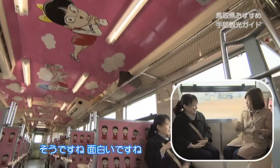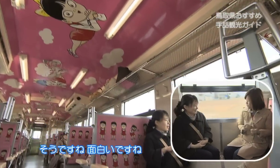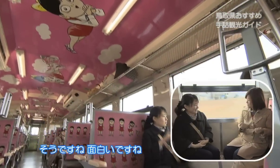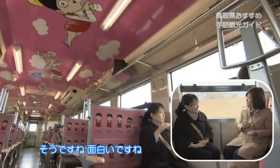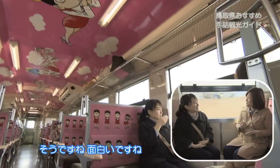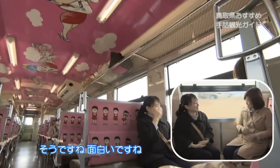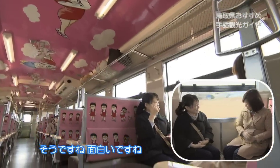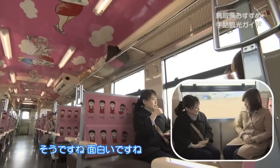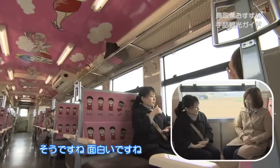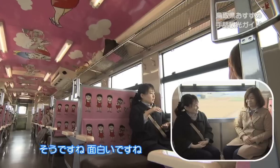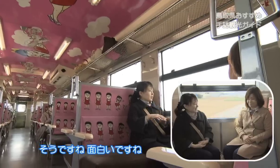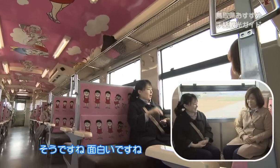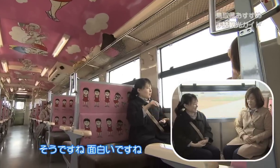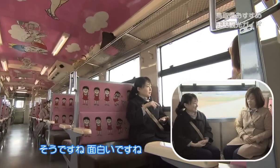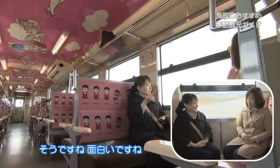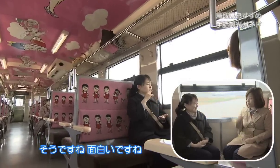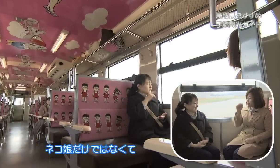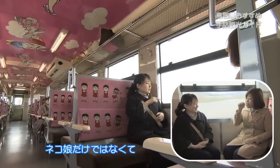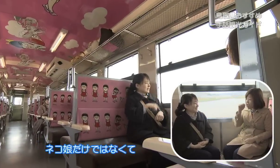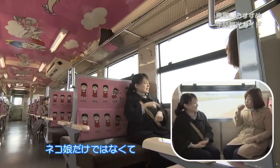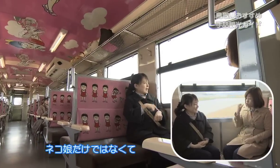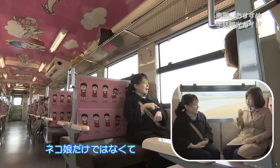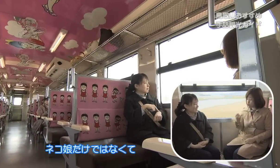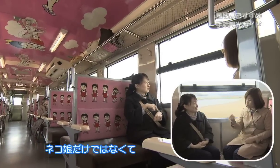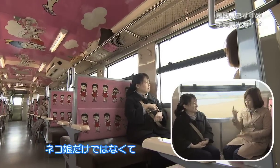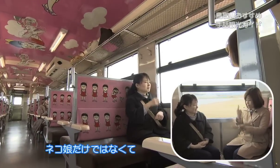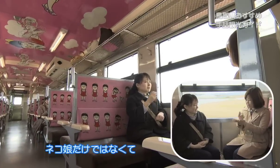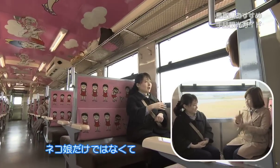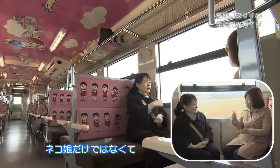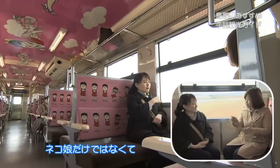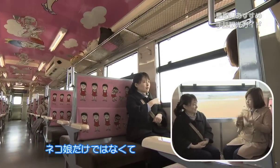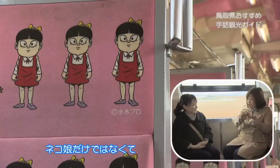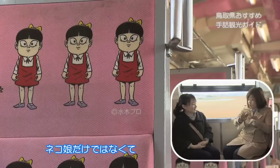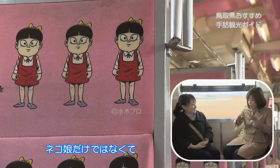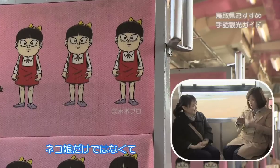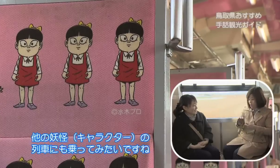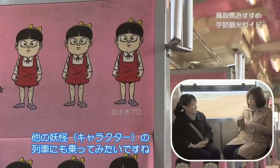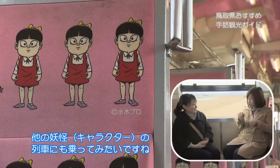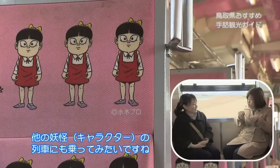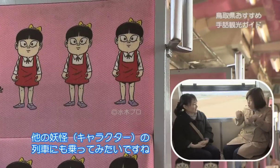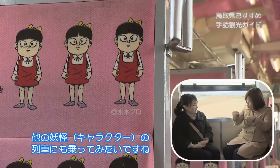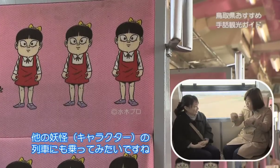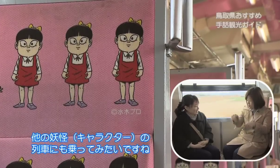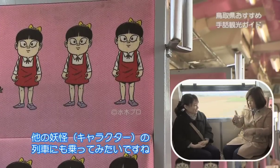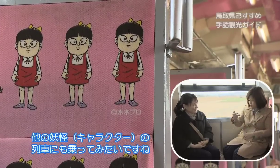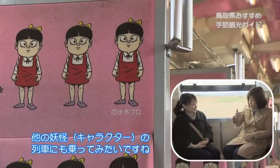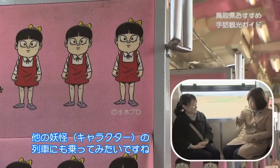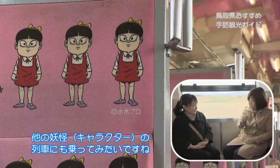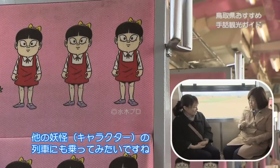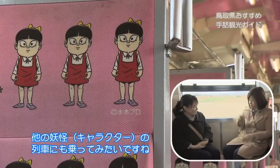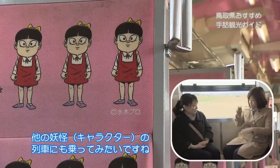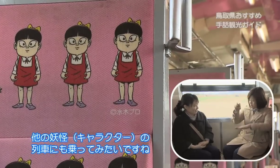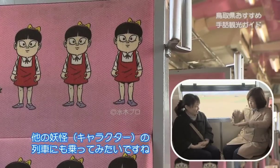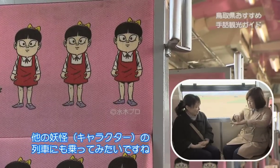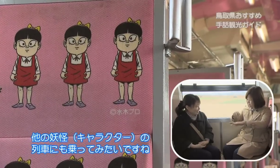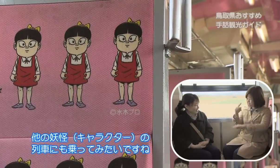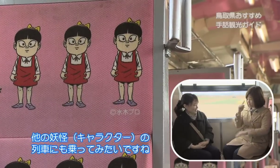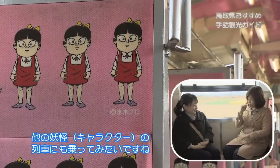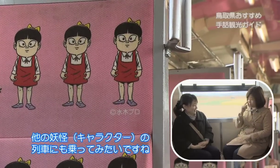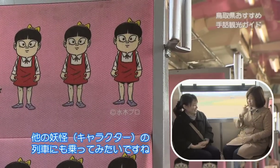そうですね面白いですね猫娘だけではなくて他の妖怪キャラクターの列車にも乗ってみたいです